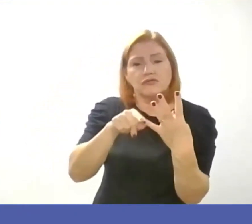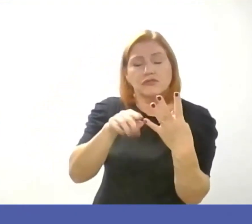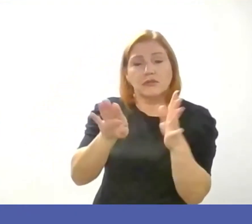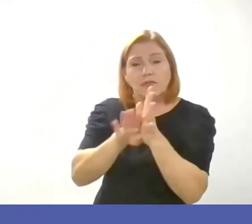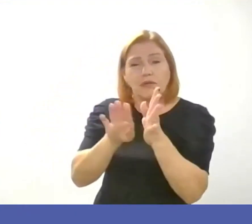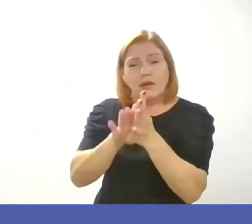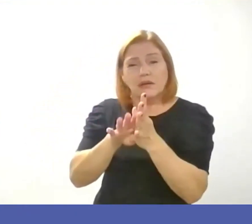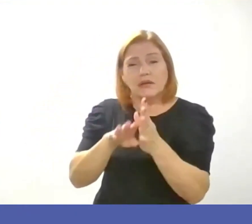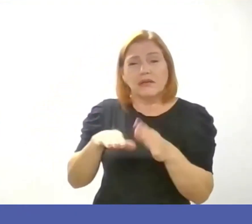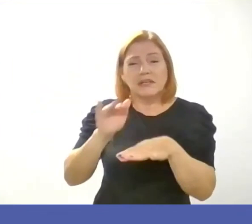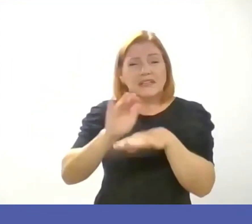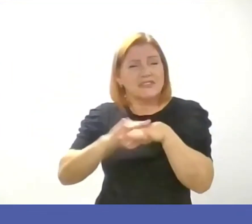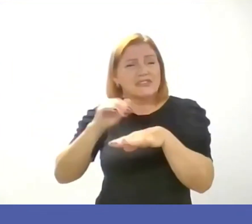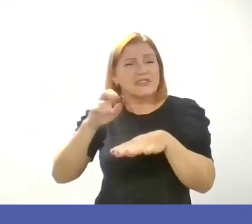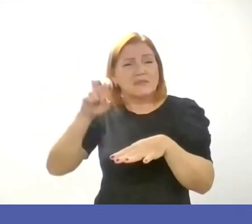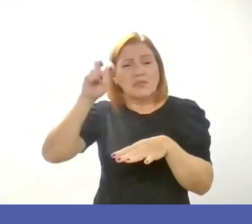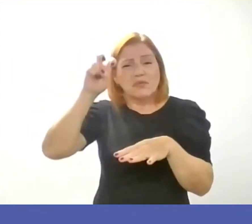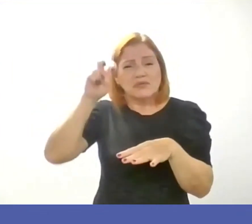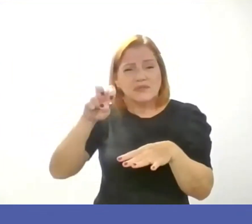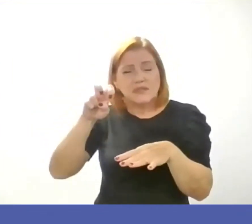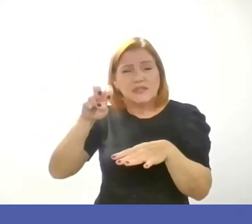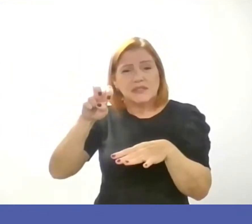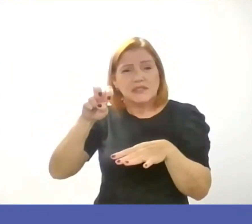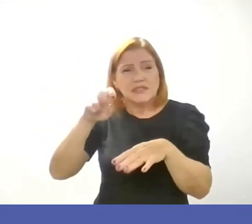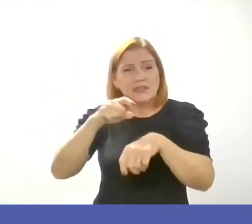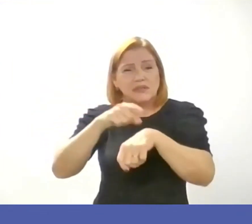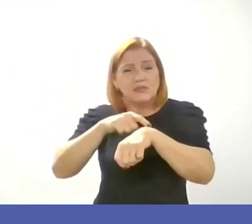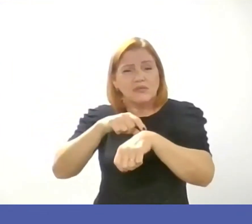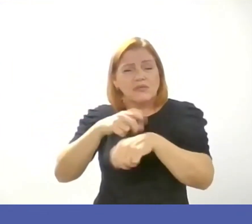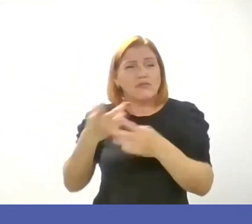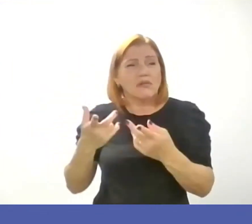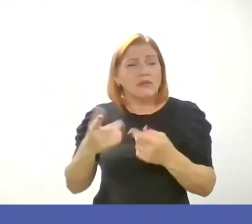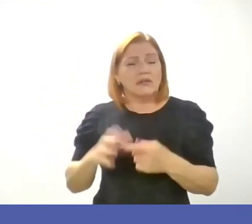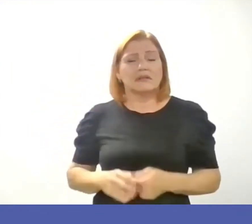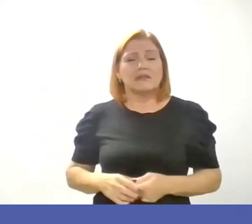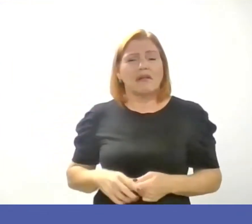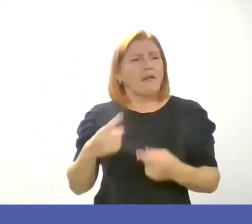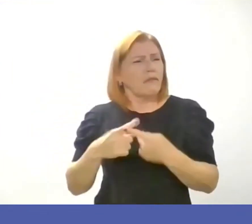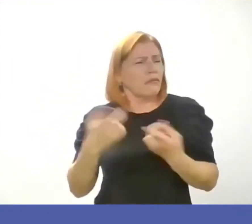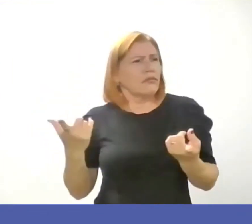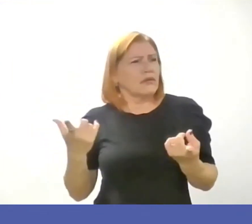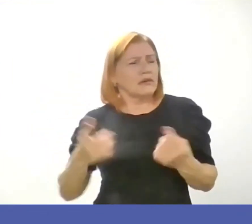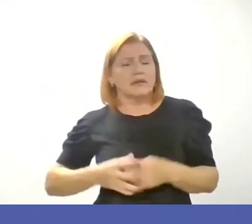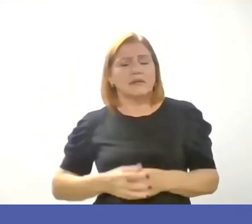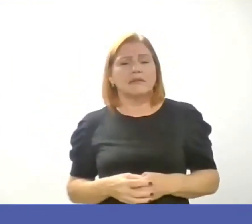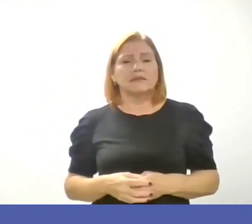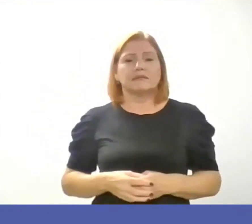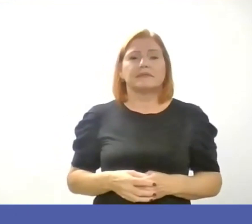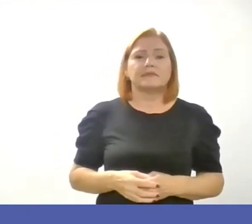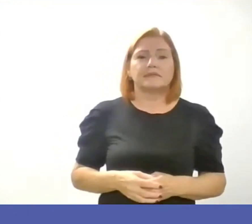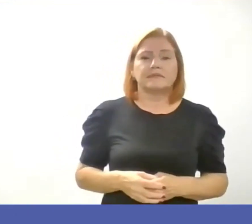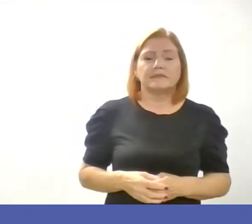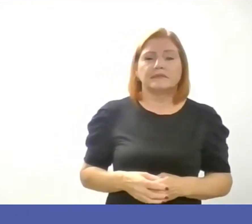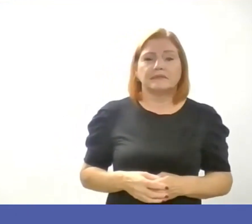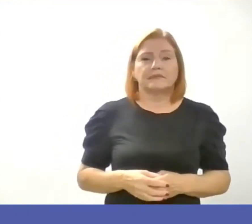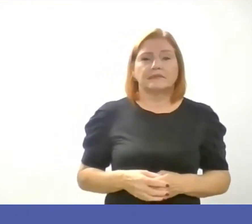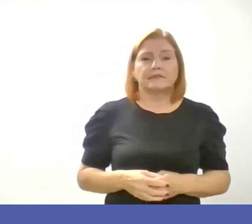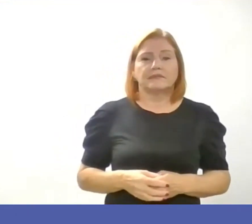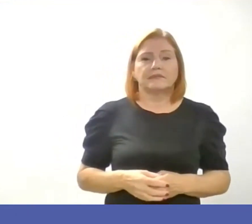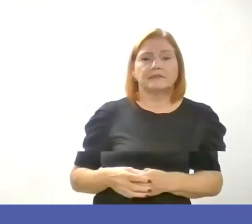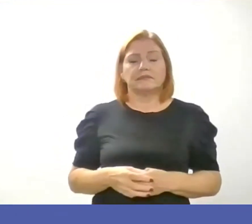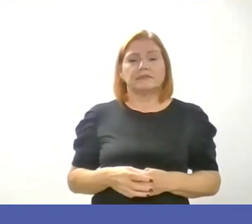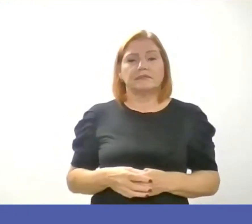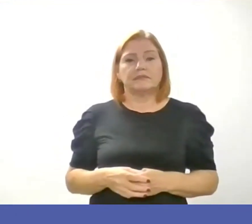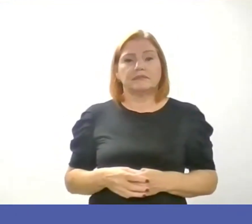das 9 horas da manhã, depois Ele chamou os de meio-dia, depois Ele chamou os de 3 horas, esses 3